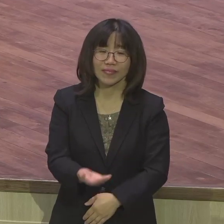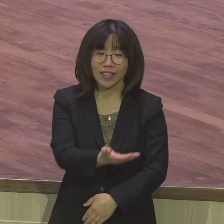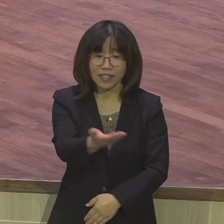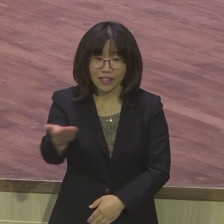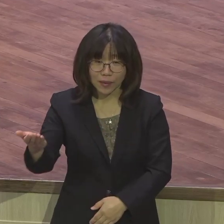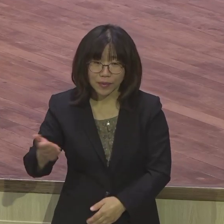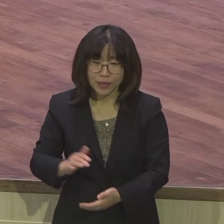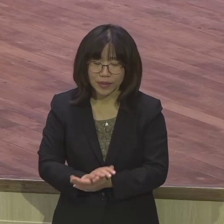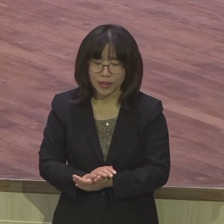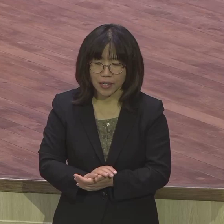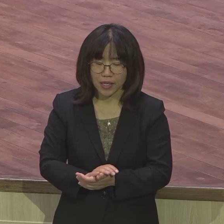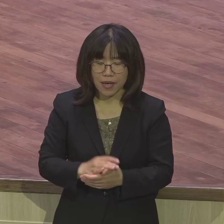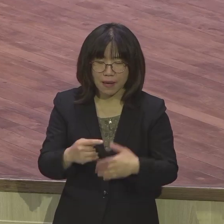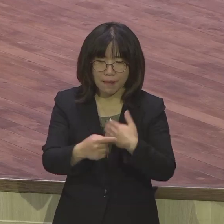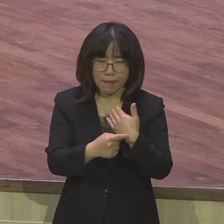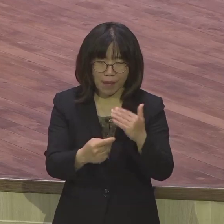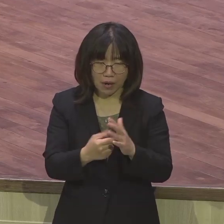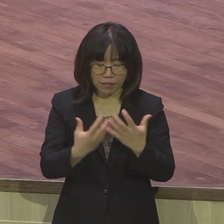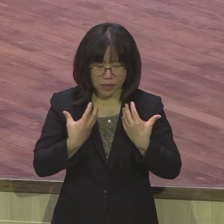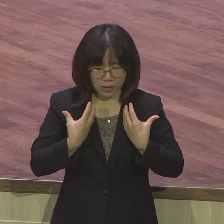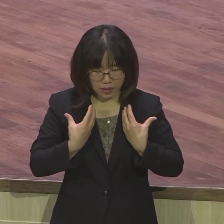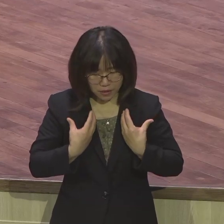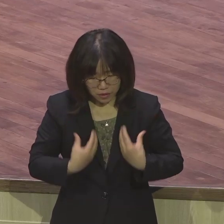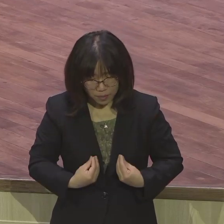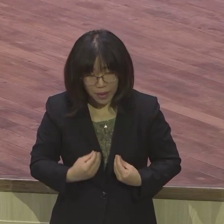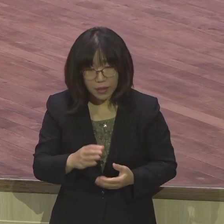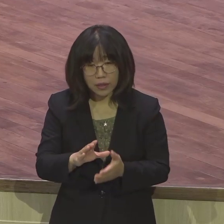여러분 이 절망 가운데 하나님의 음성을 들을 때